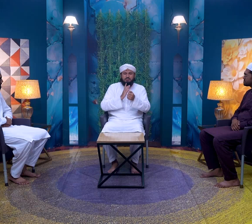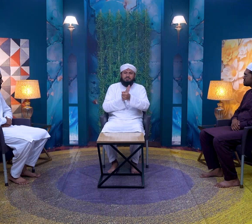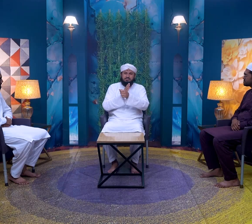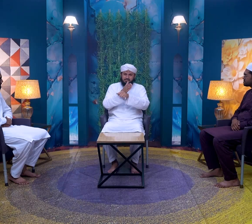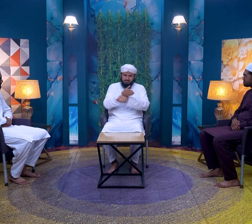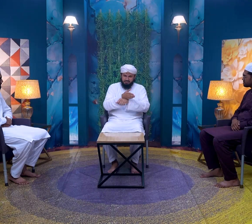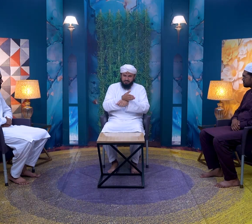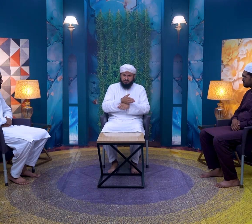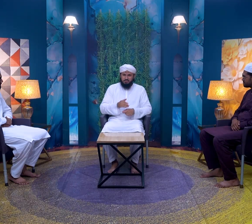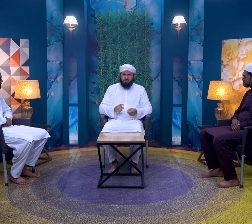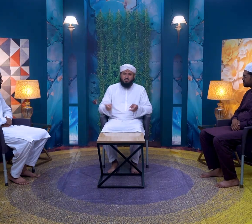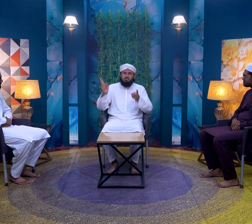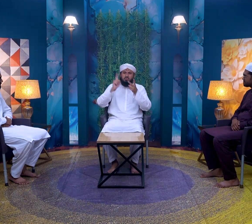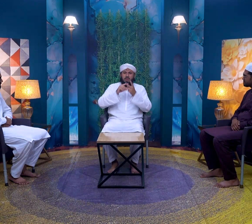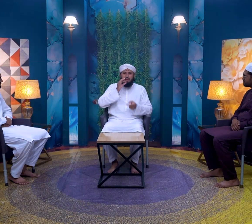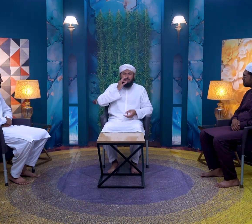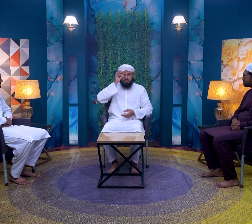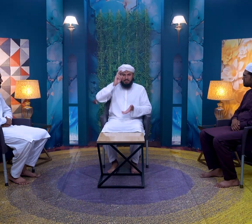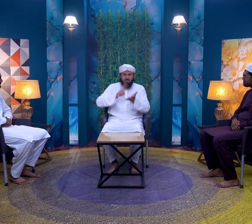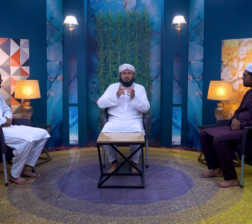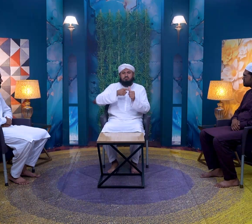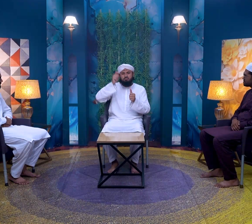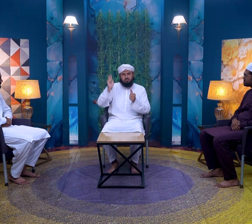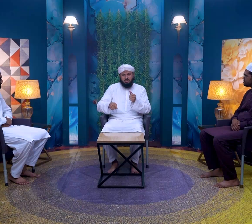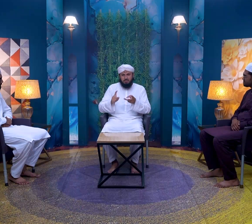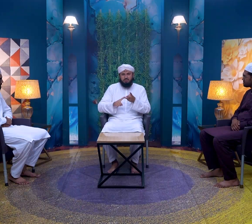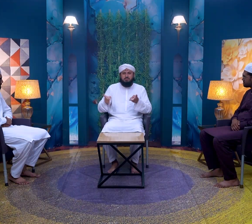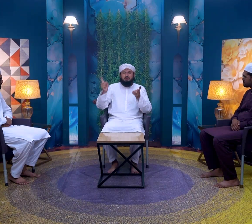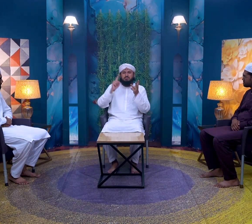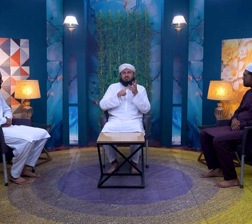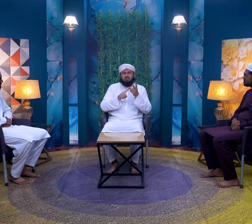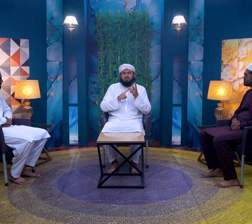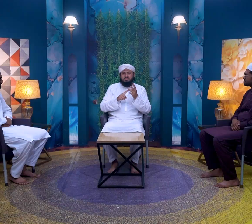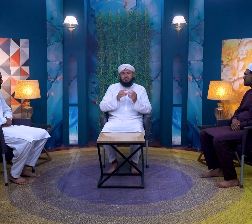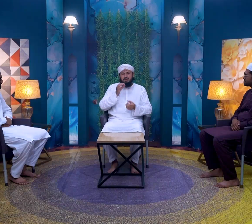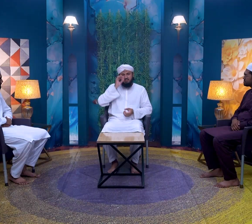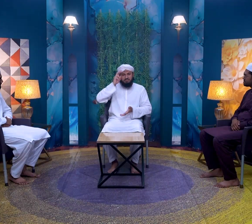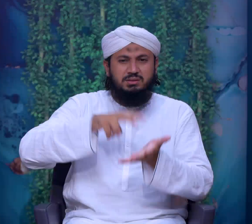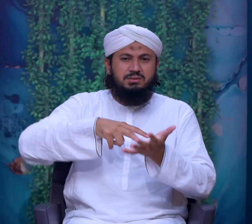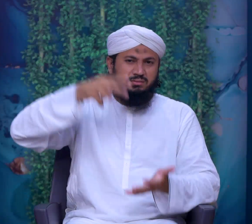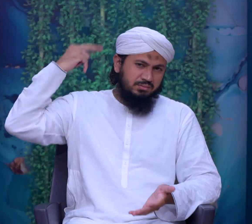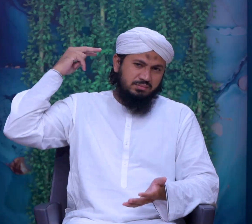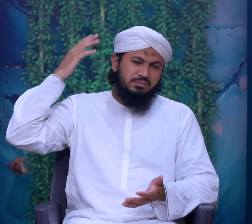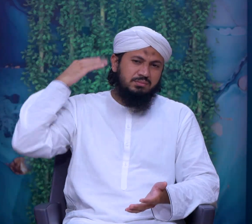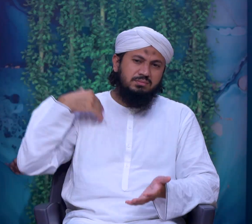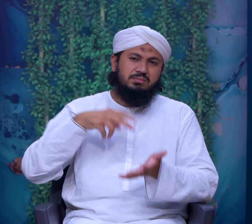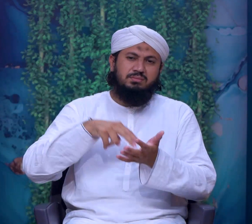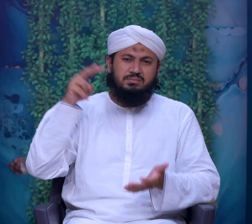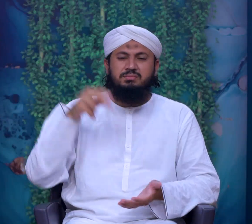علیہ نبینا و علیہ الصلوۃ والسلام، حضرت سیدنا موسیٰ کلیم اللہ علیہ نبینا و علیہ الصلوۃ والسلام اور حضرت سیدنا عیسیٰ روح اللہ علیہ